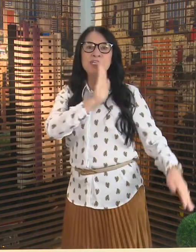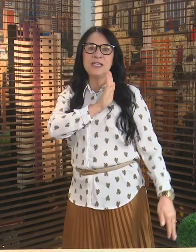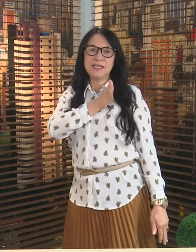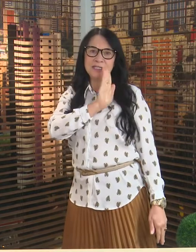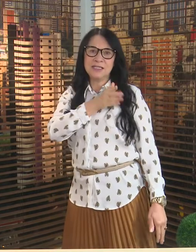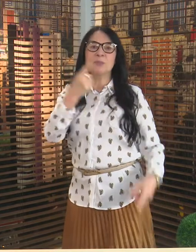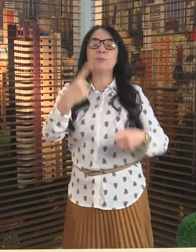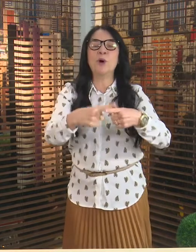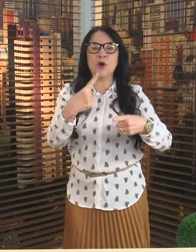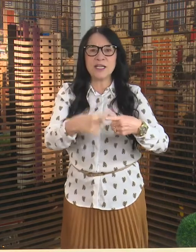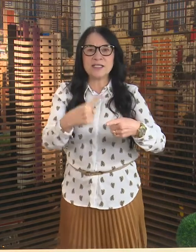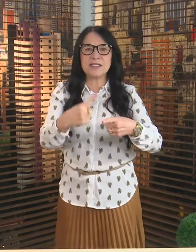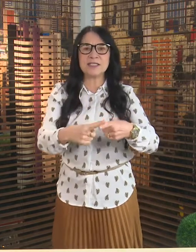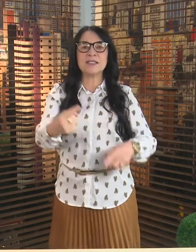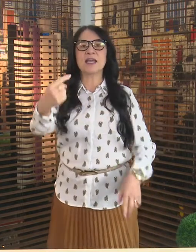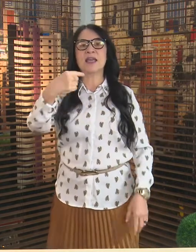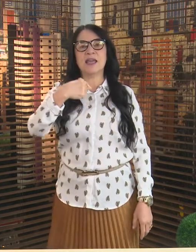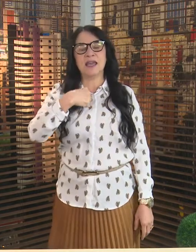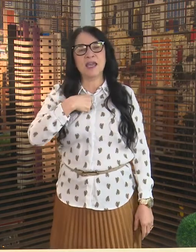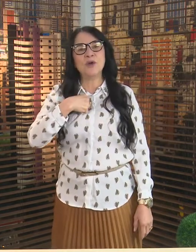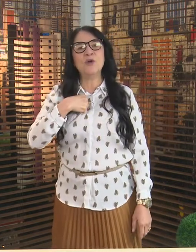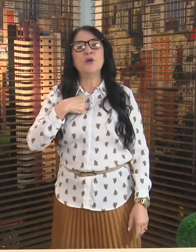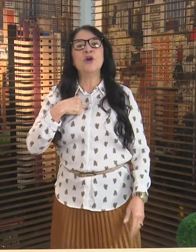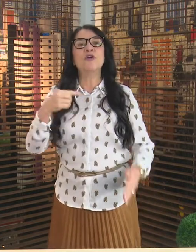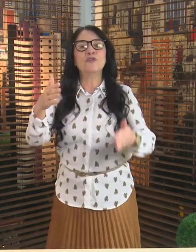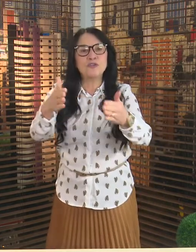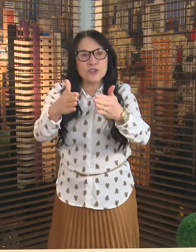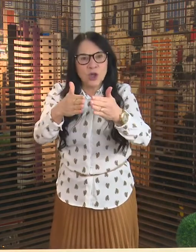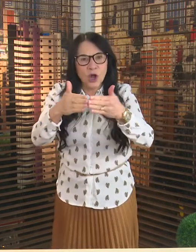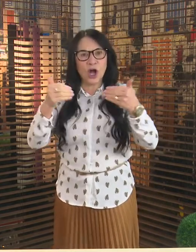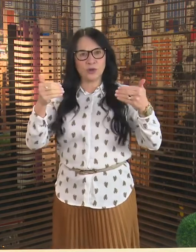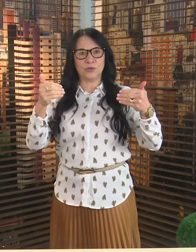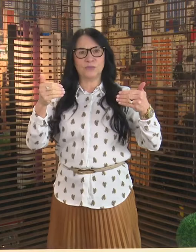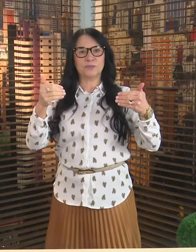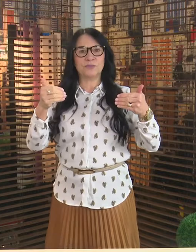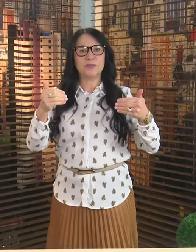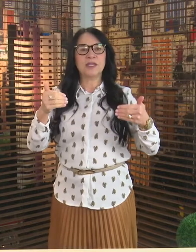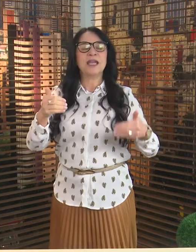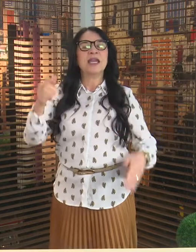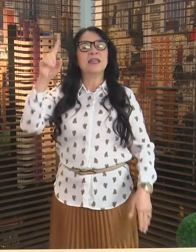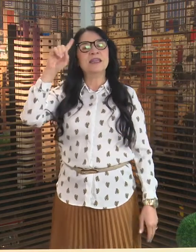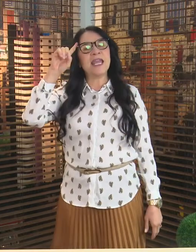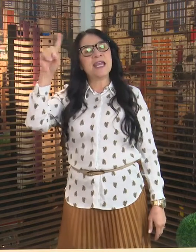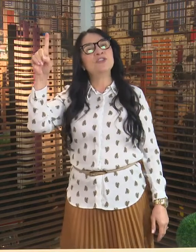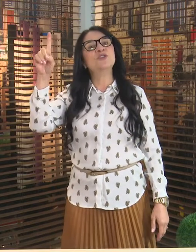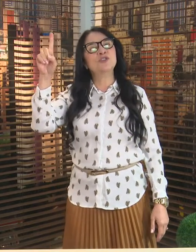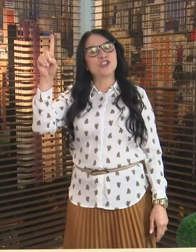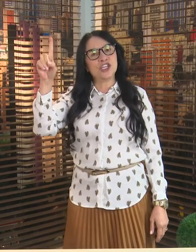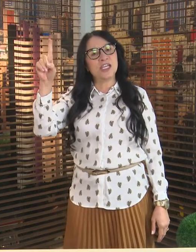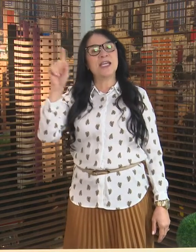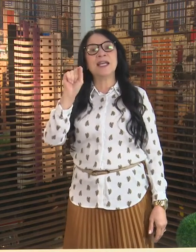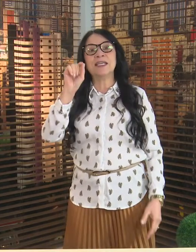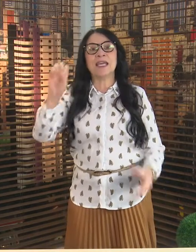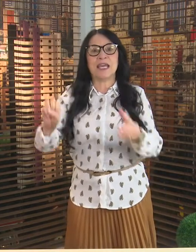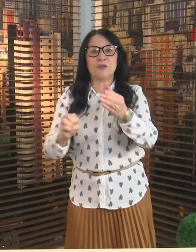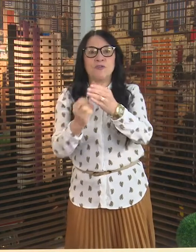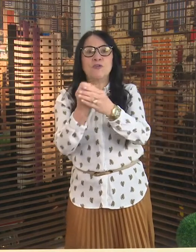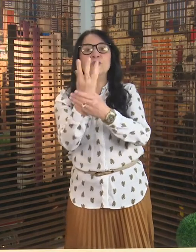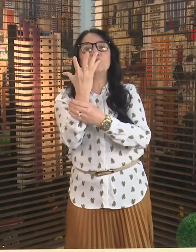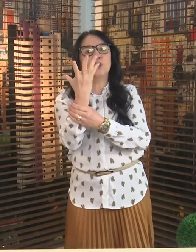Ponde, pois, eu vos rogo, desde o dia que